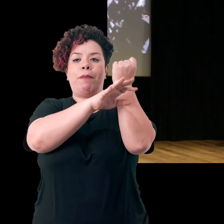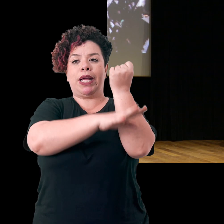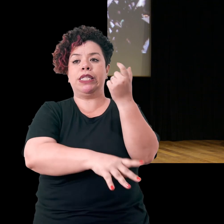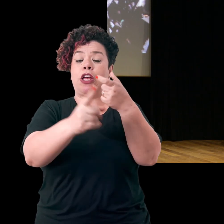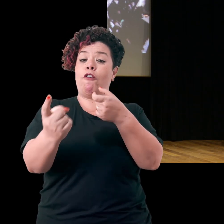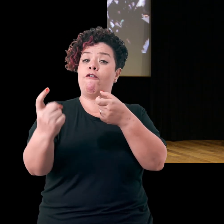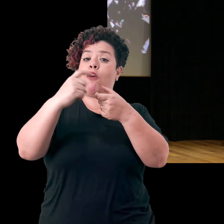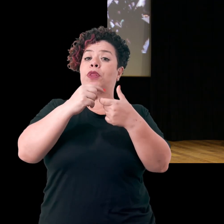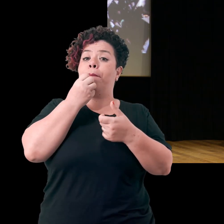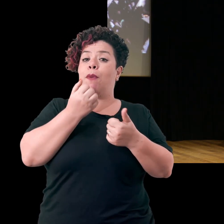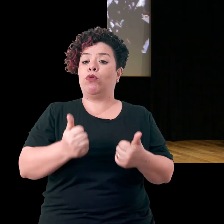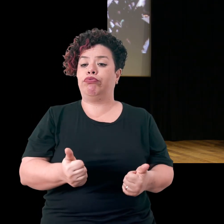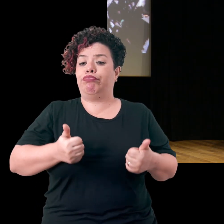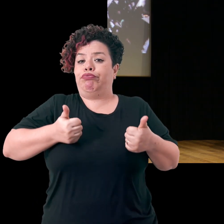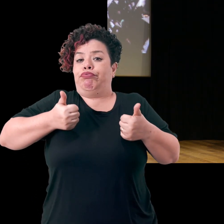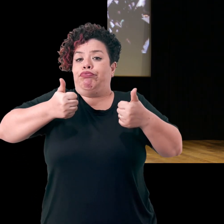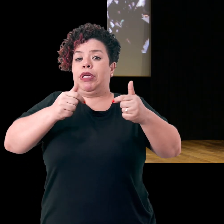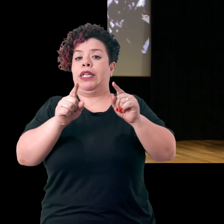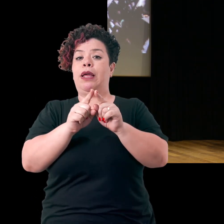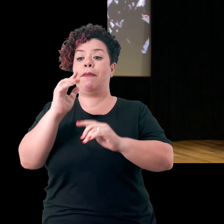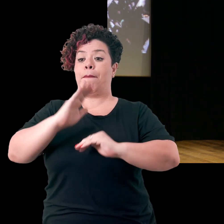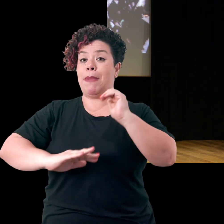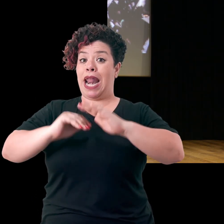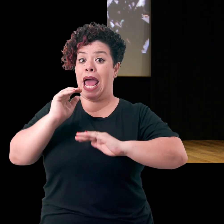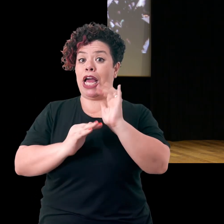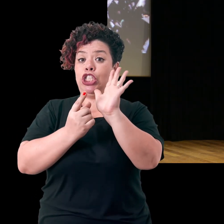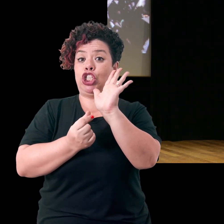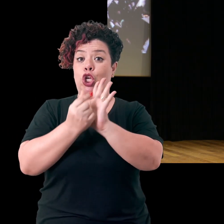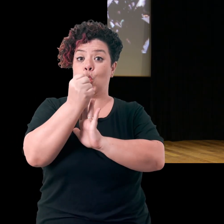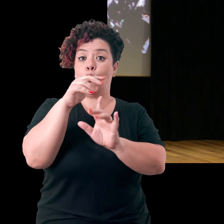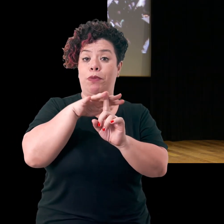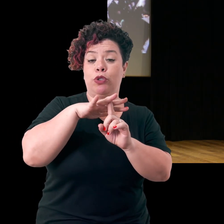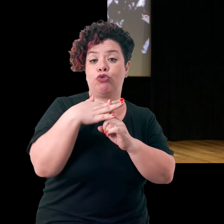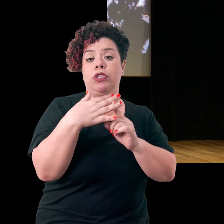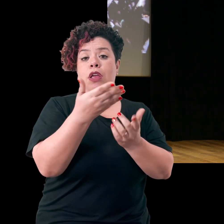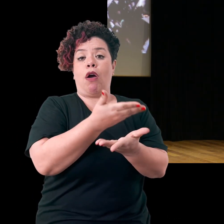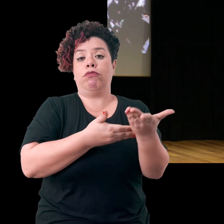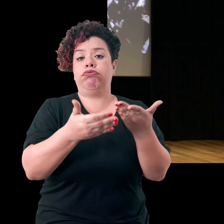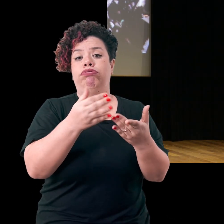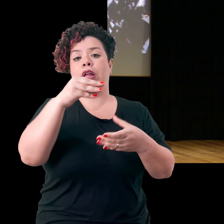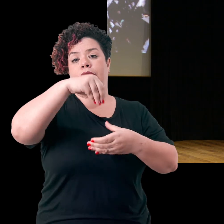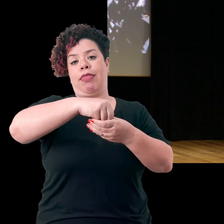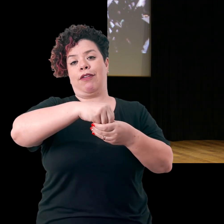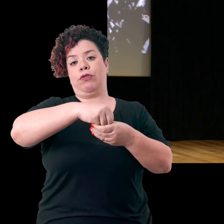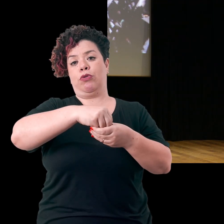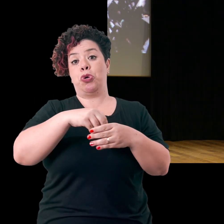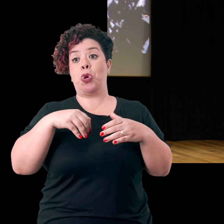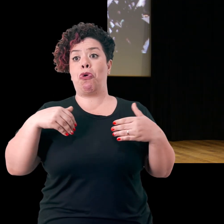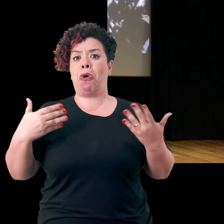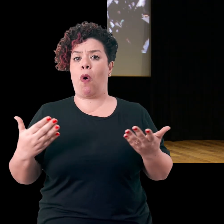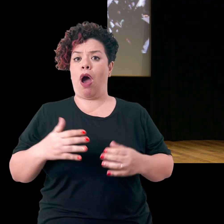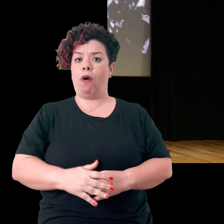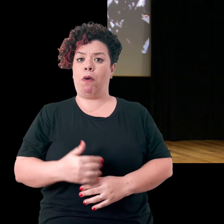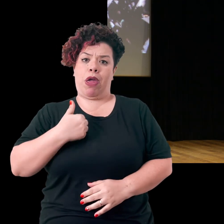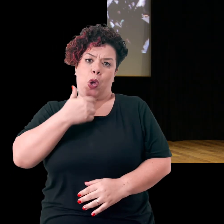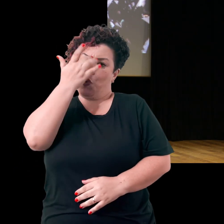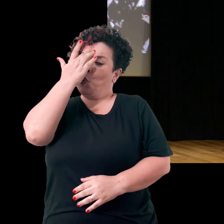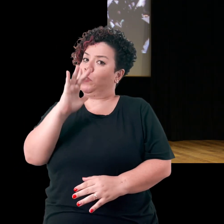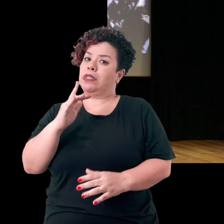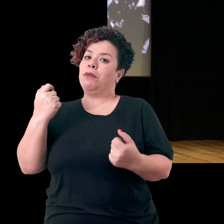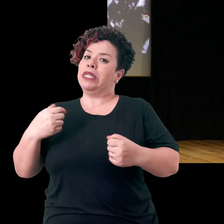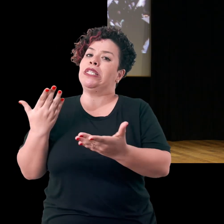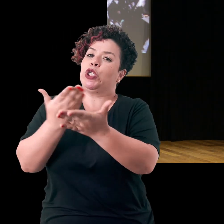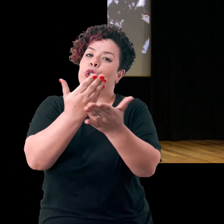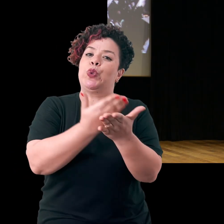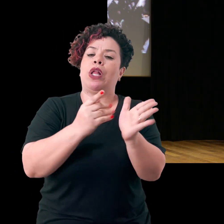manguezal, atividades, né, socioeconômicas sustentáveis sendo desenvolvidas nesses locais. Quais vão ser? Não sei, a gente vai